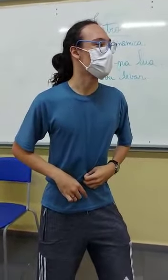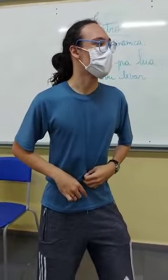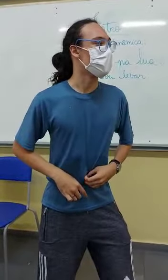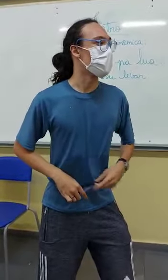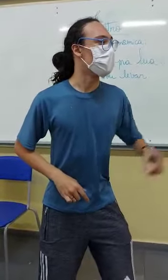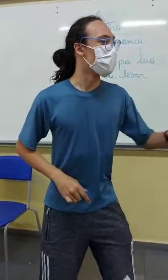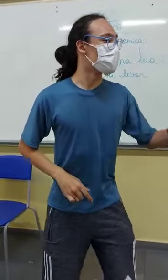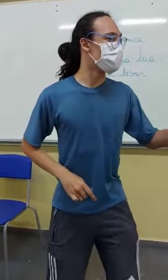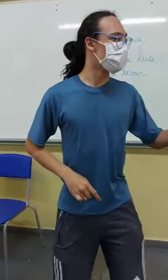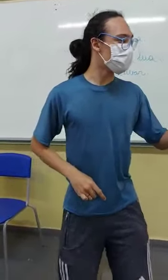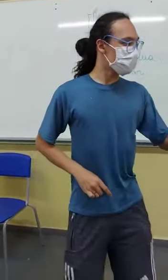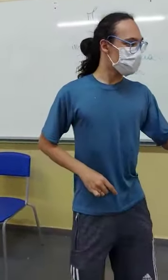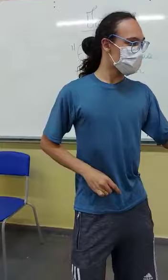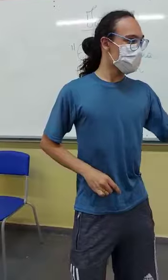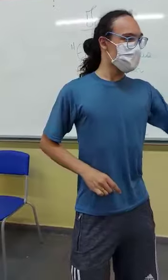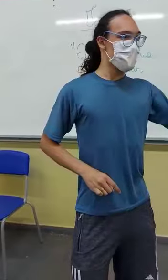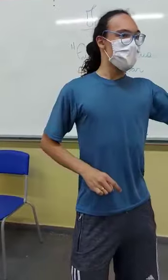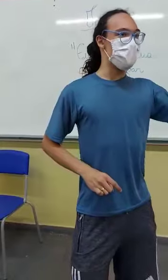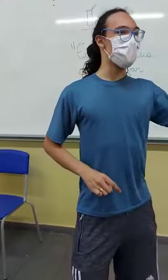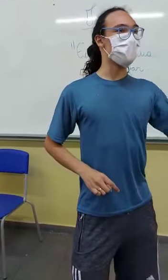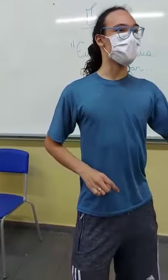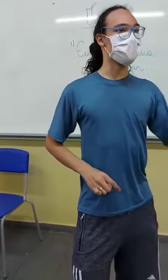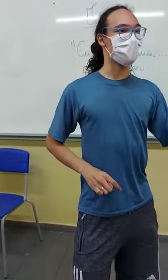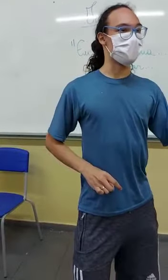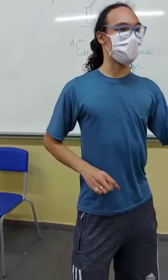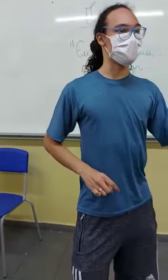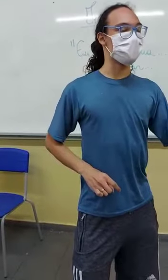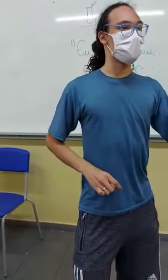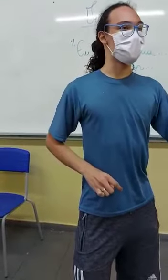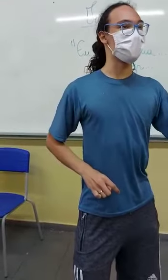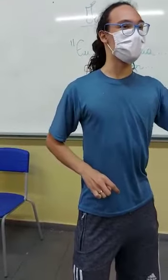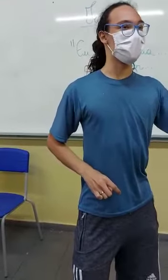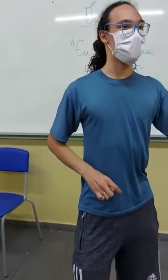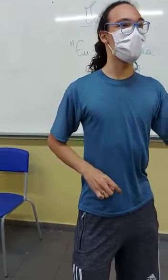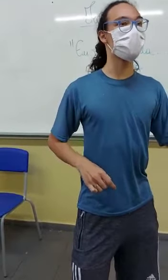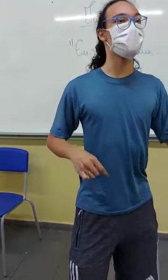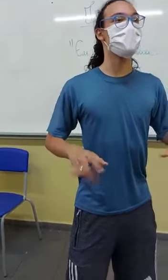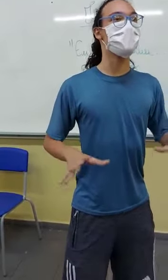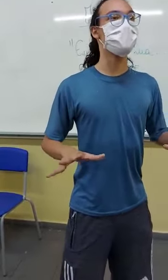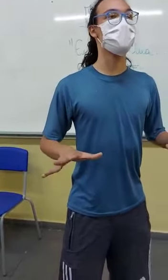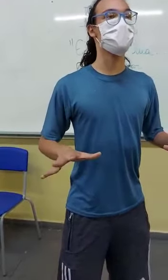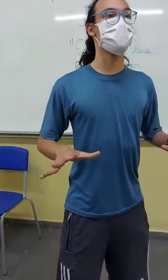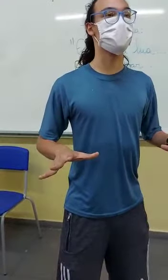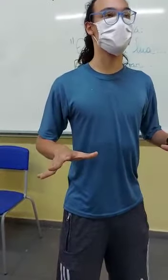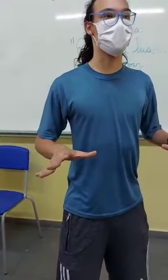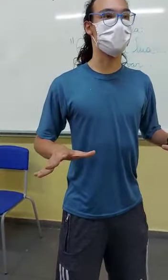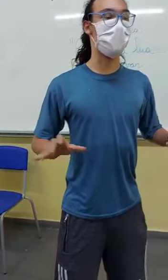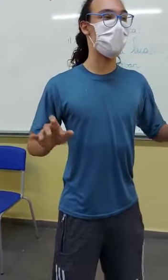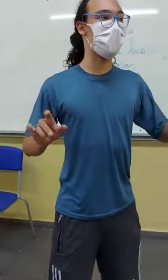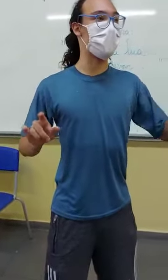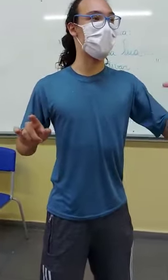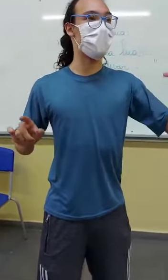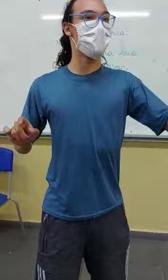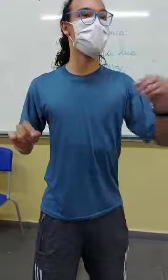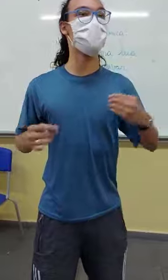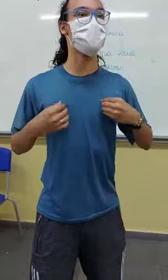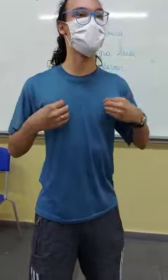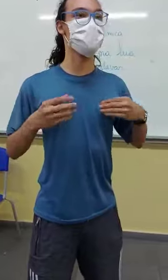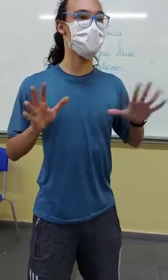Meu RG, meu cartão de crédito, meu CPF e o meu título de